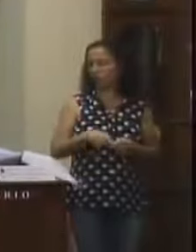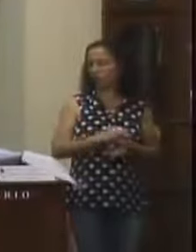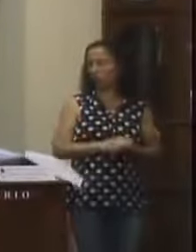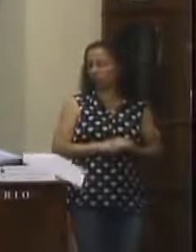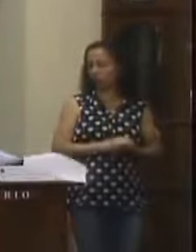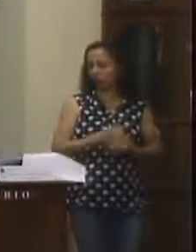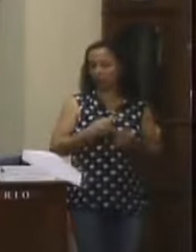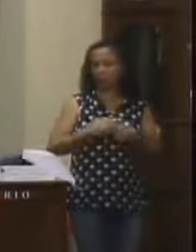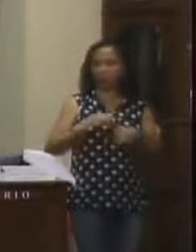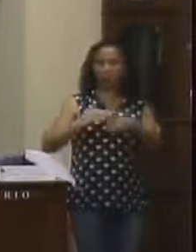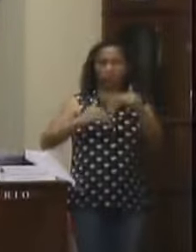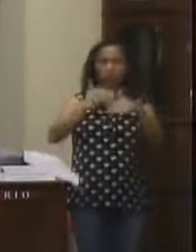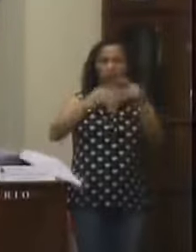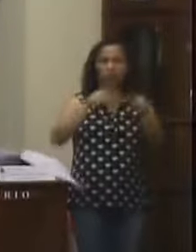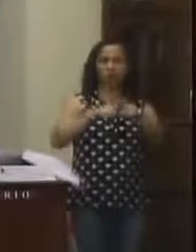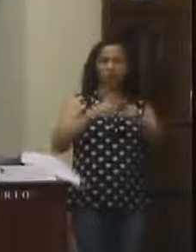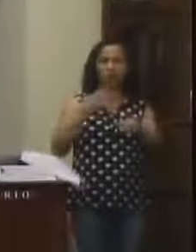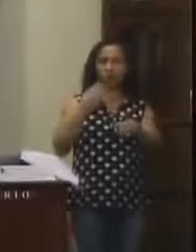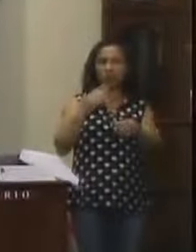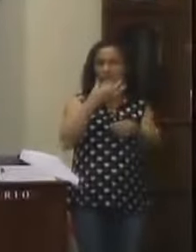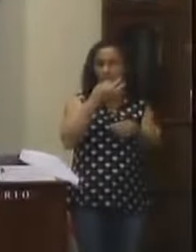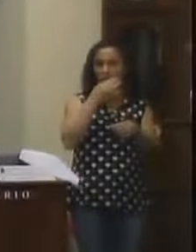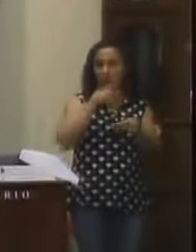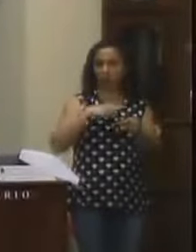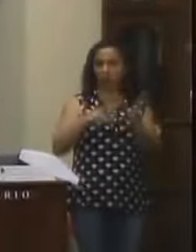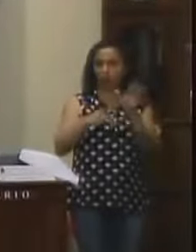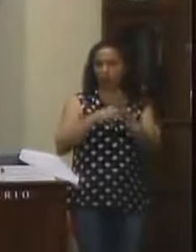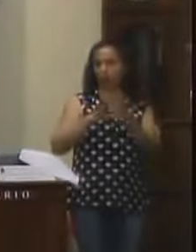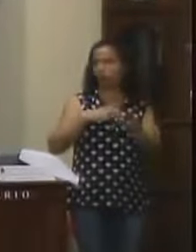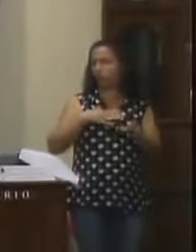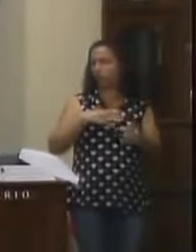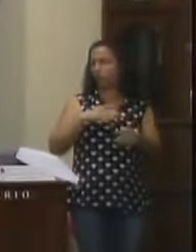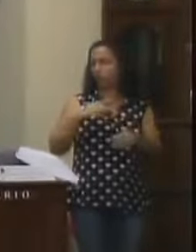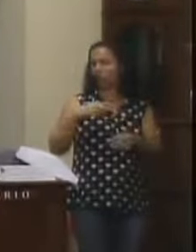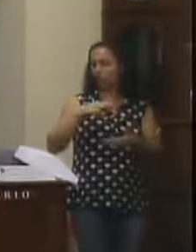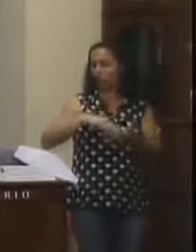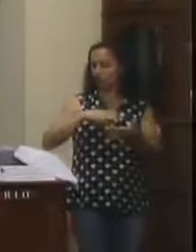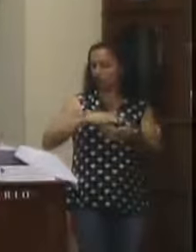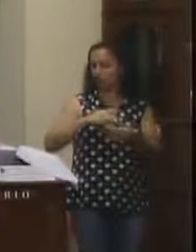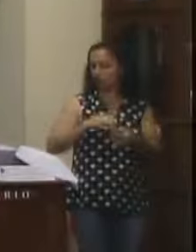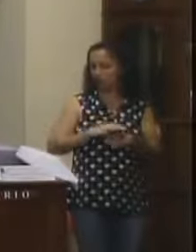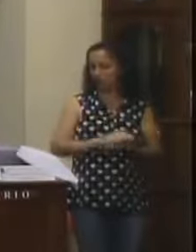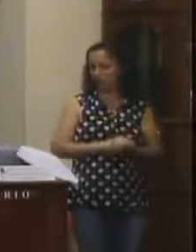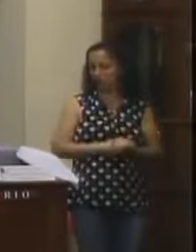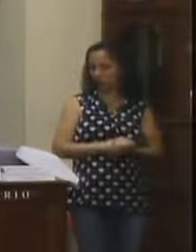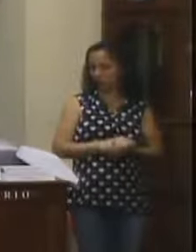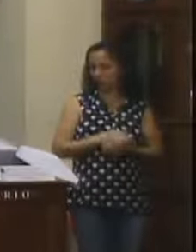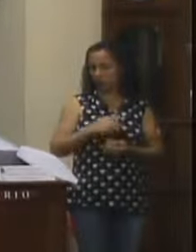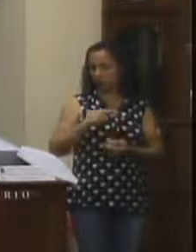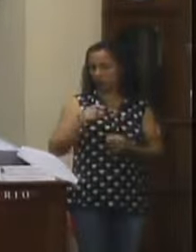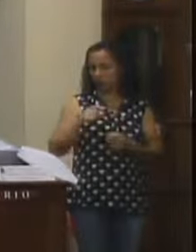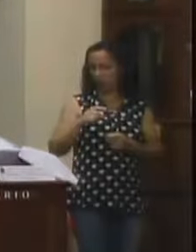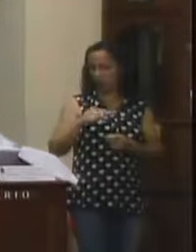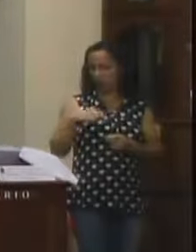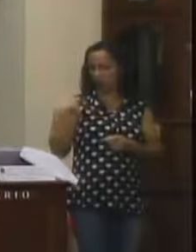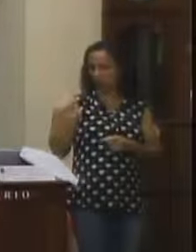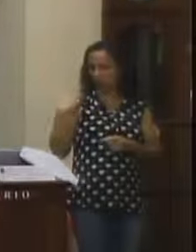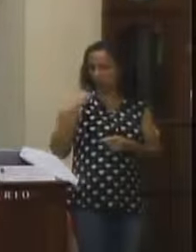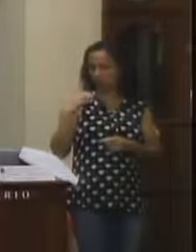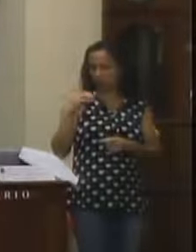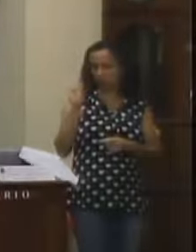continuidade da tramitação. Voto pelo exposto à Comissão de Justiça e Redação, na pessoa de seu relator, opina pela regular tramitação do presente projeto de